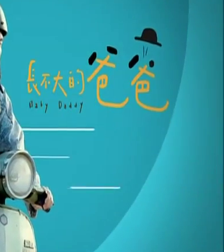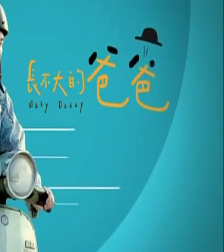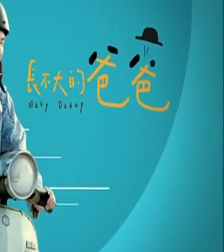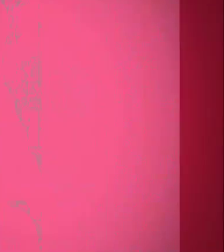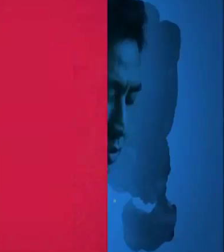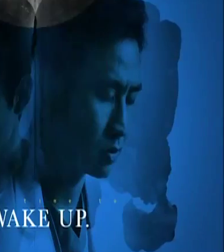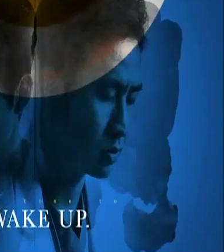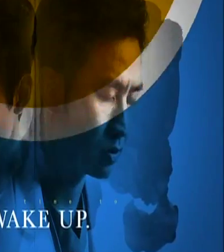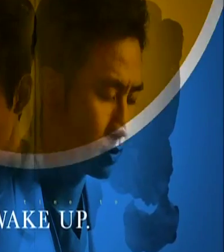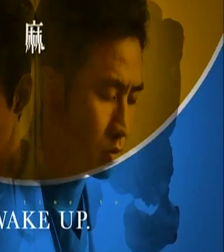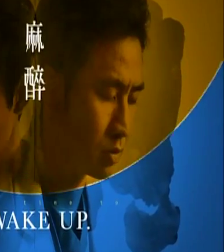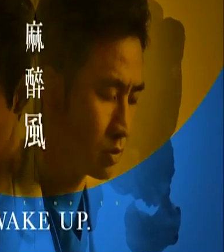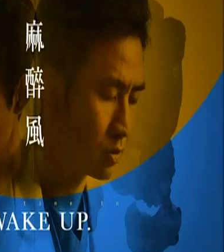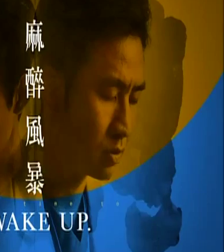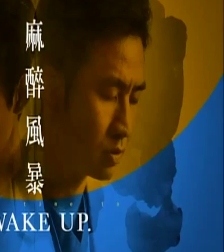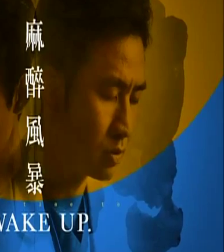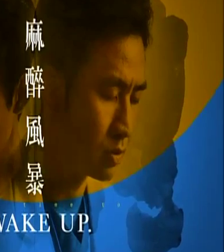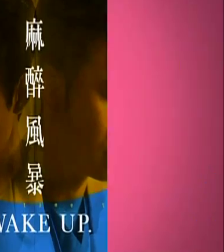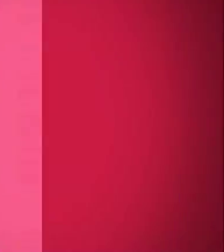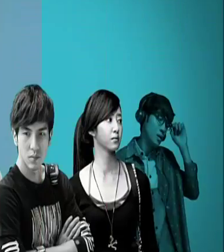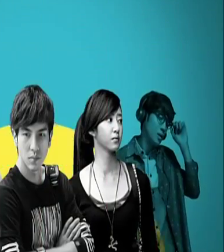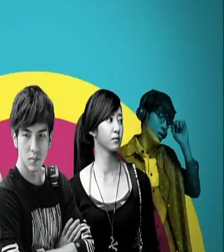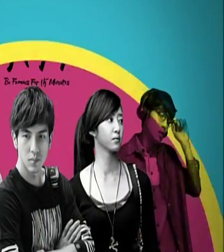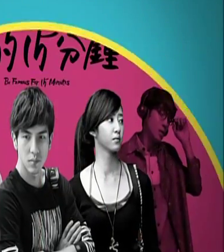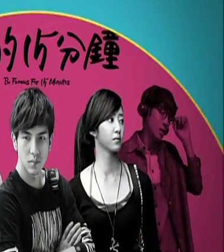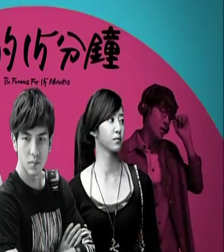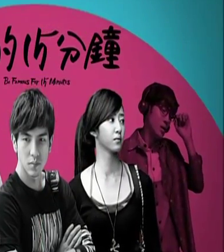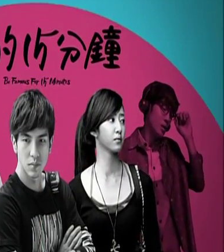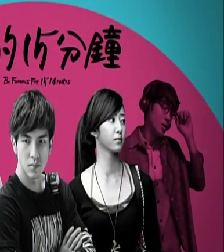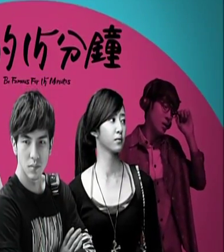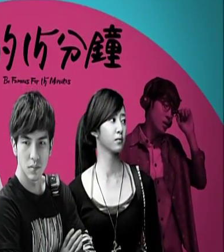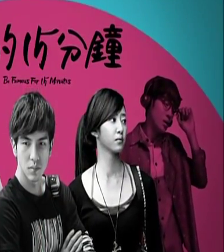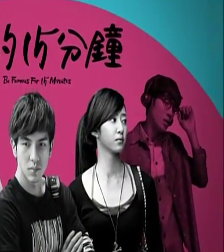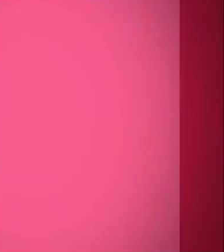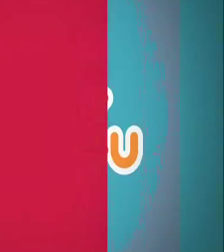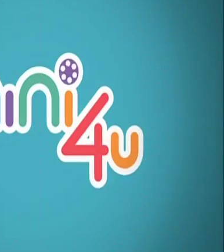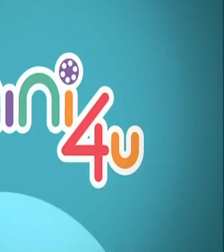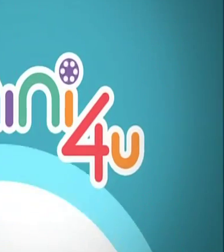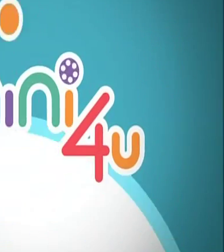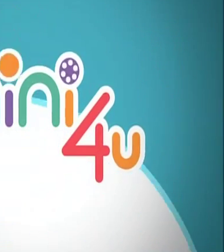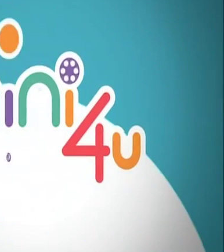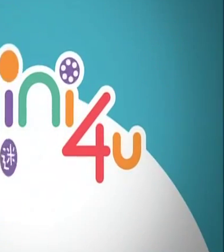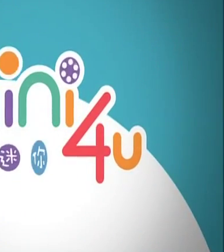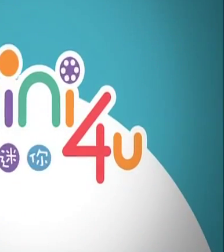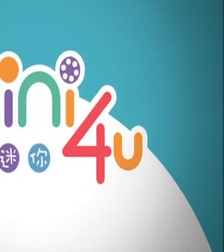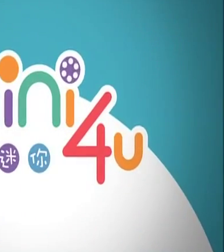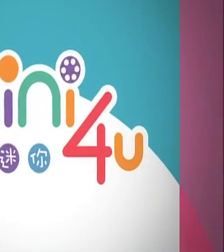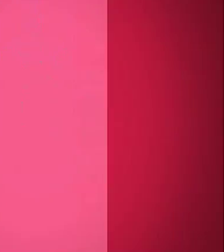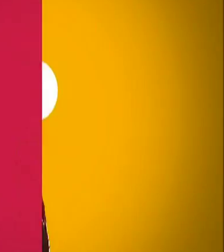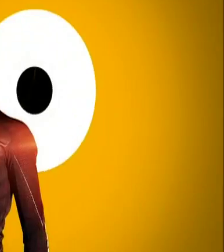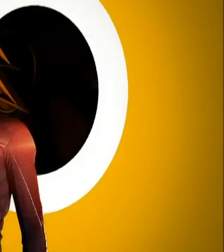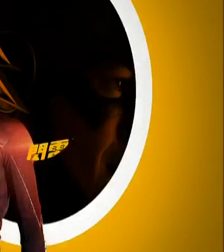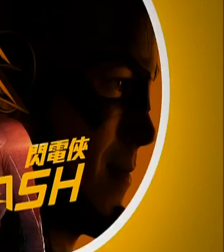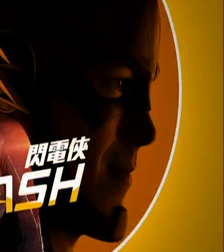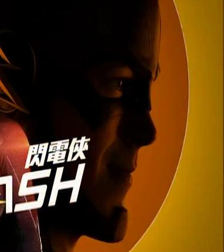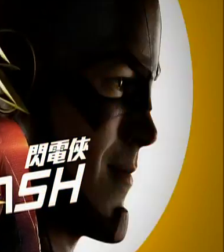爸，麻醉风暴，我的十五分钟 ，Mini for you， 闪电侠，